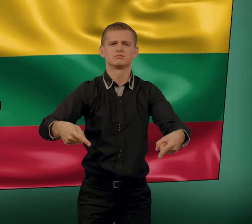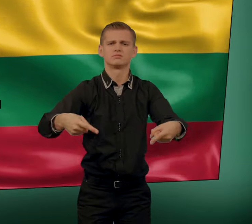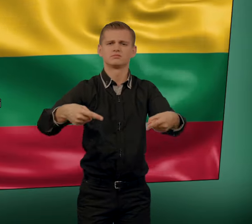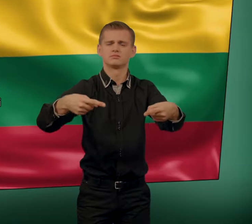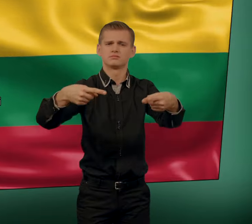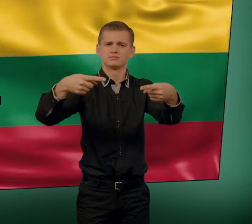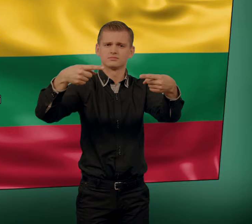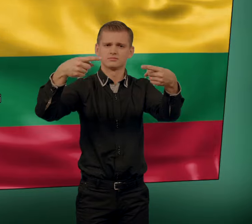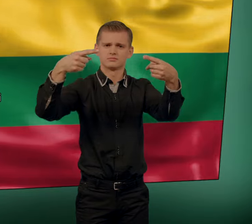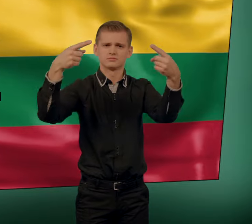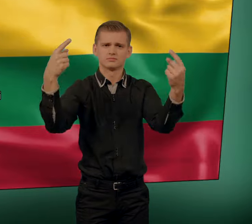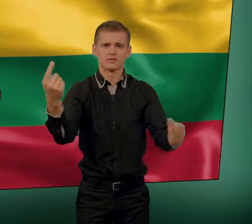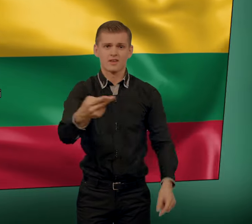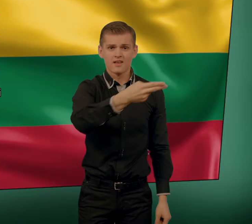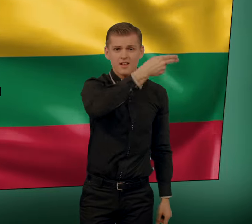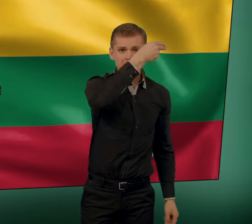neprimėsiavę